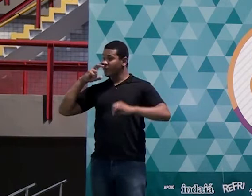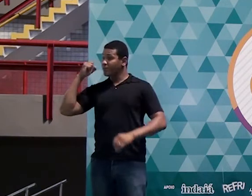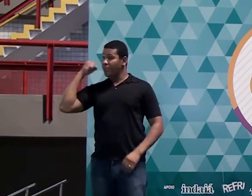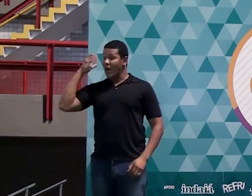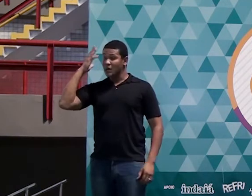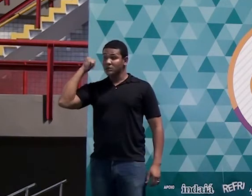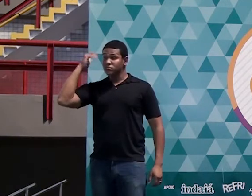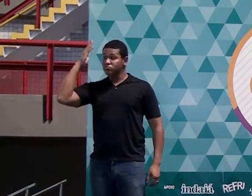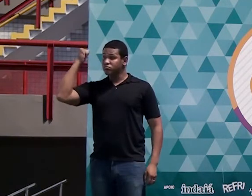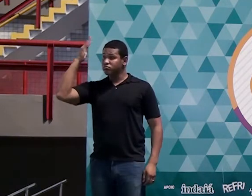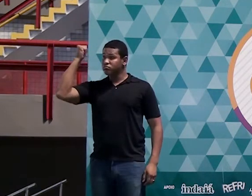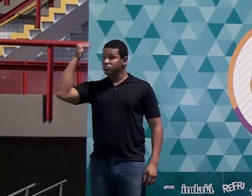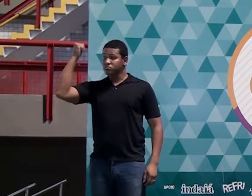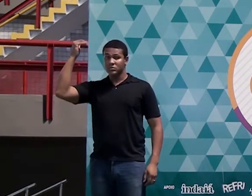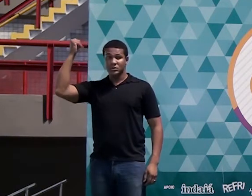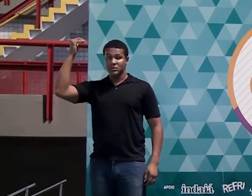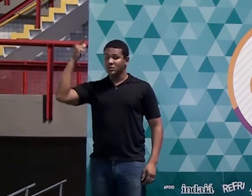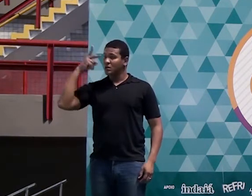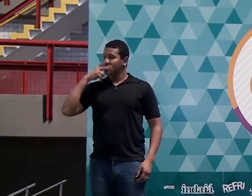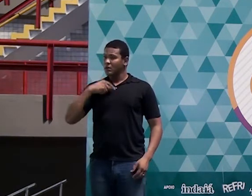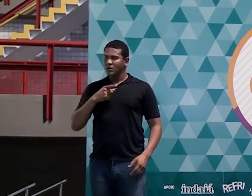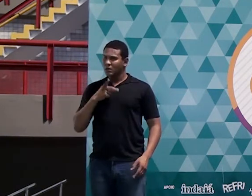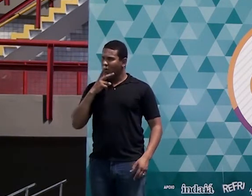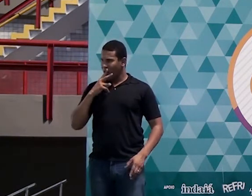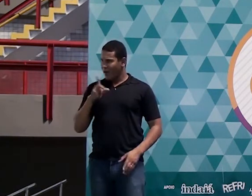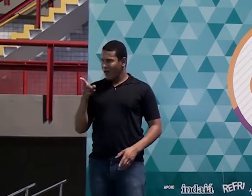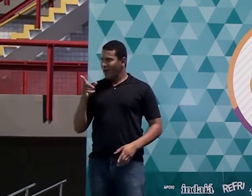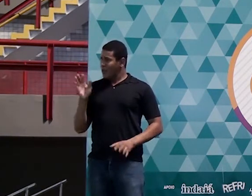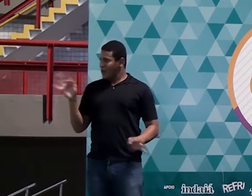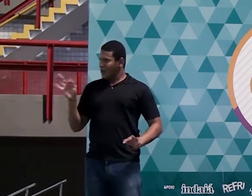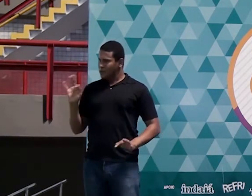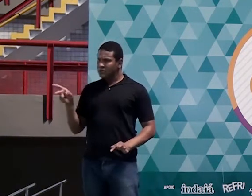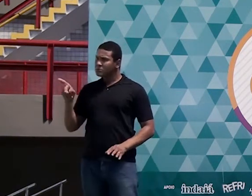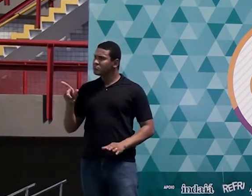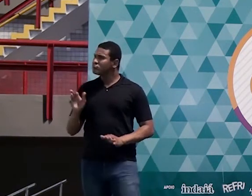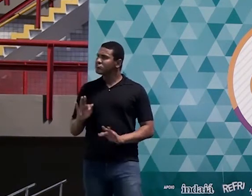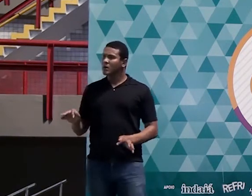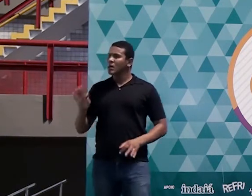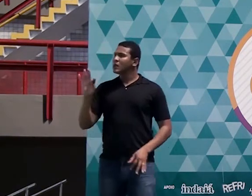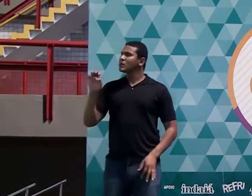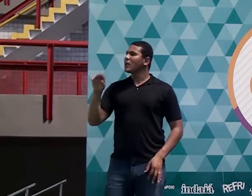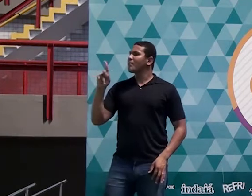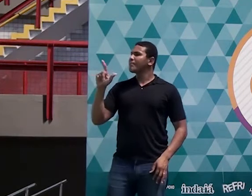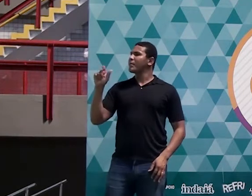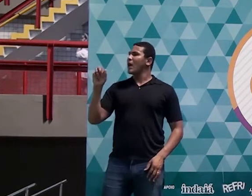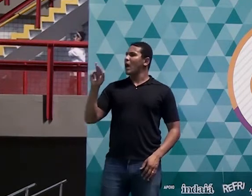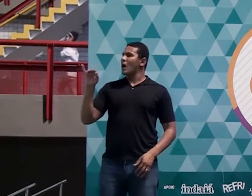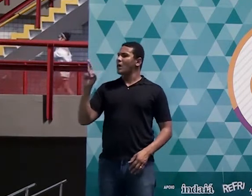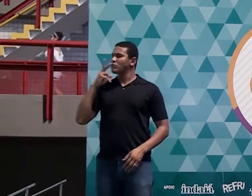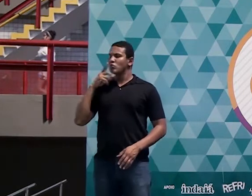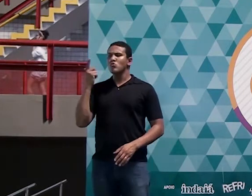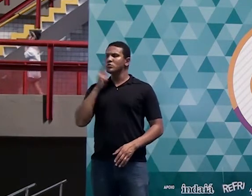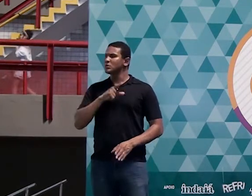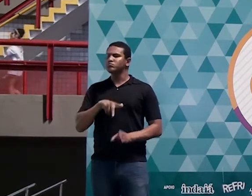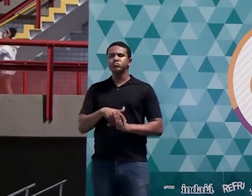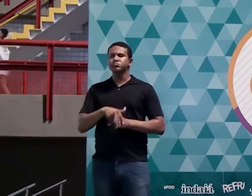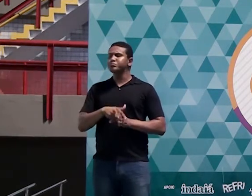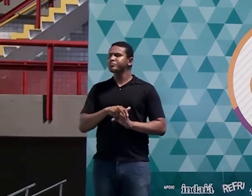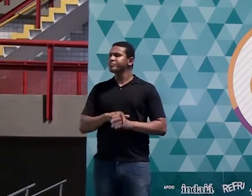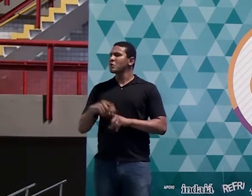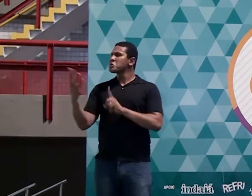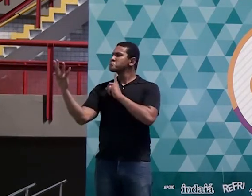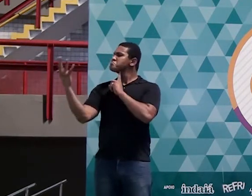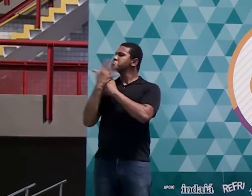é o cavaleiro. O templário, ele era preparado para lutar 5, 6 contra 1. Ele